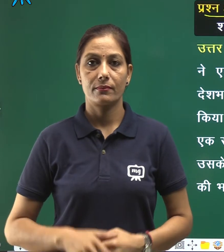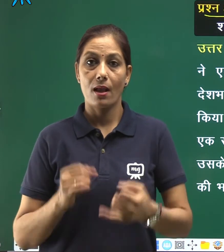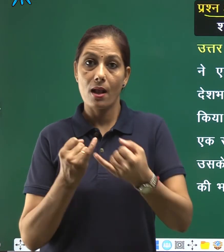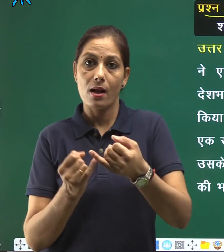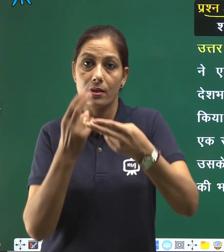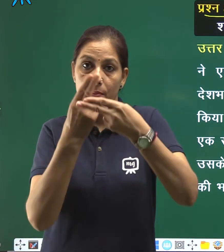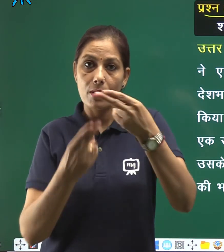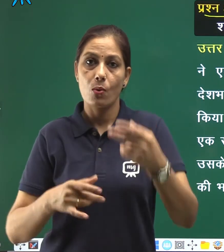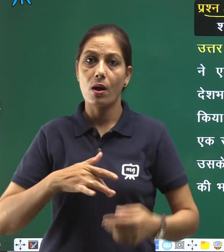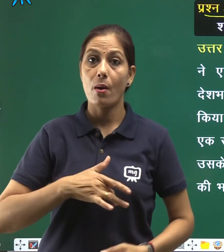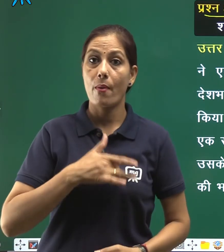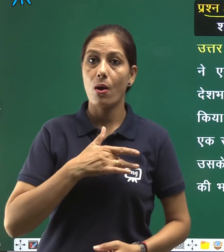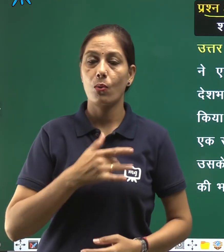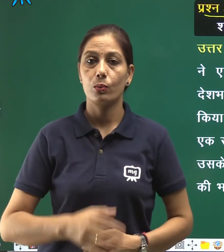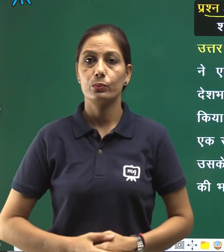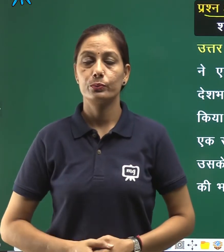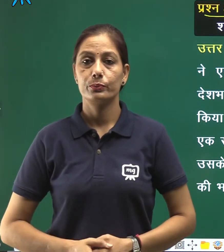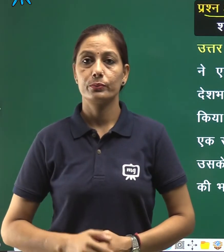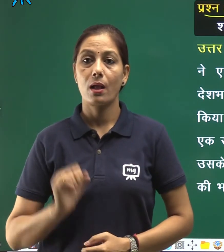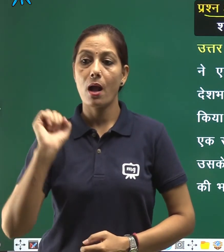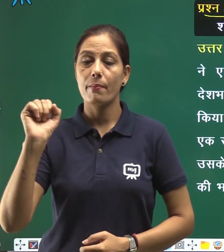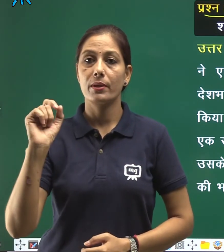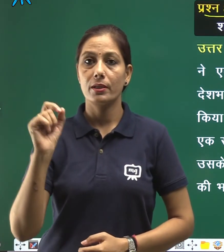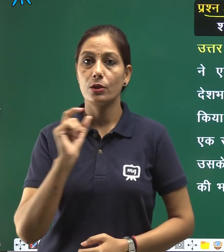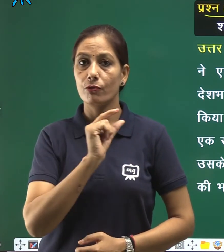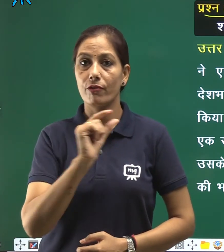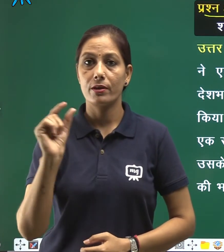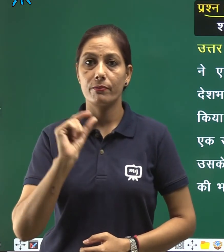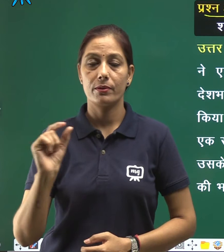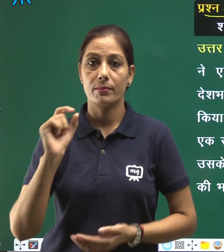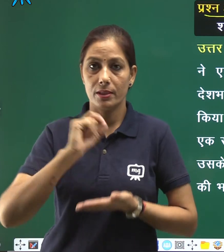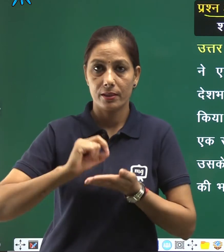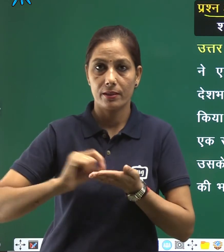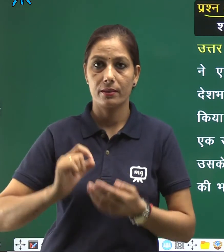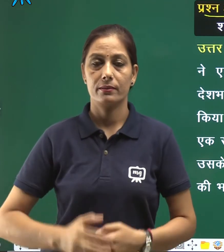कहानी का भाव अपने शब्दों में लिखिए।